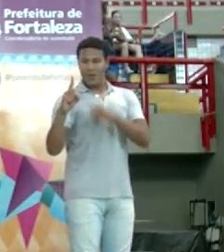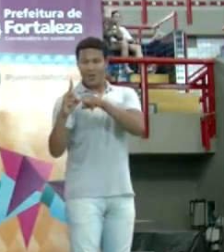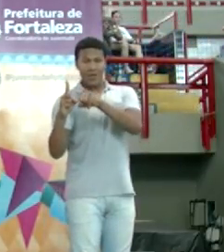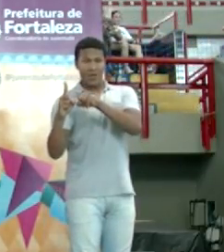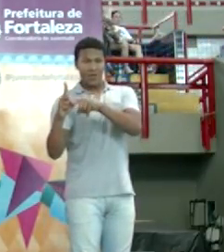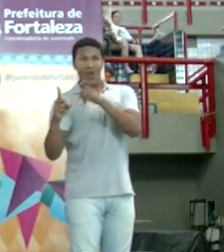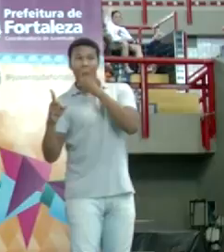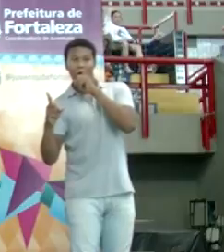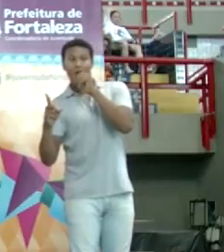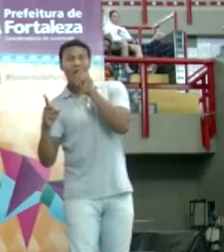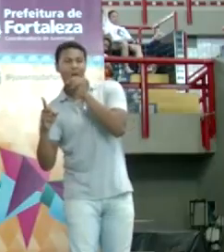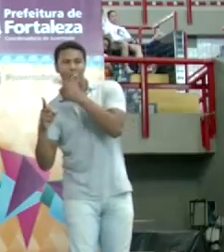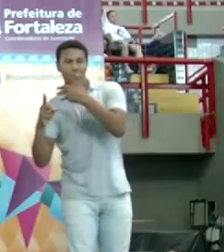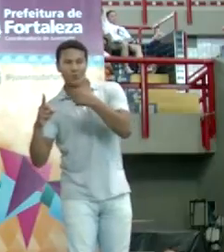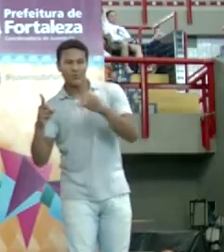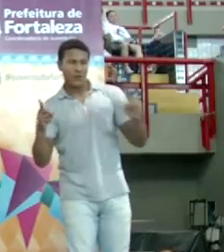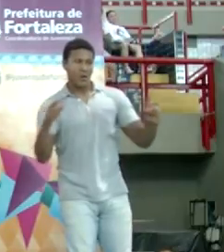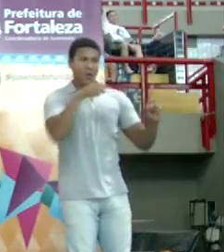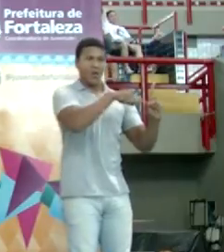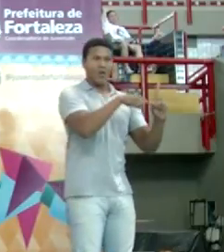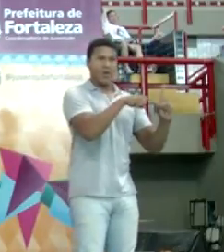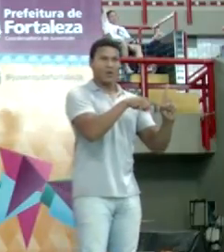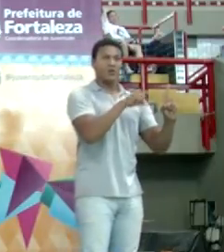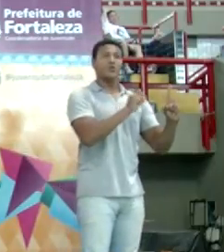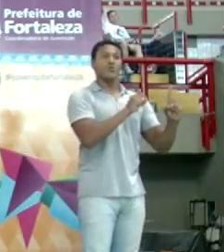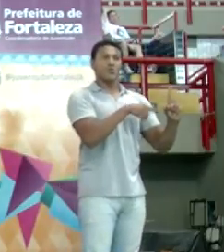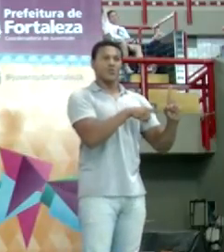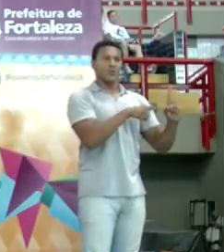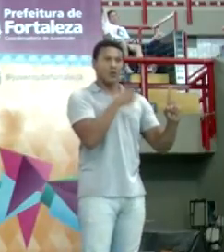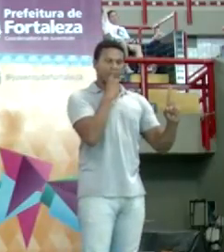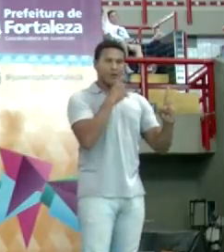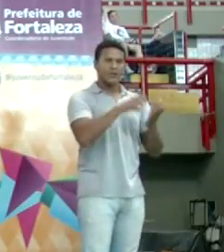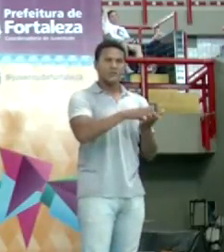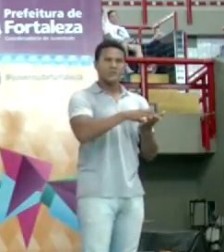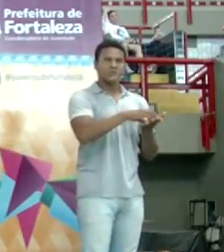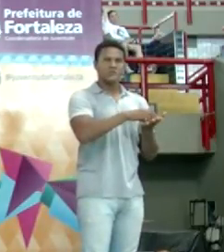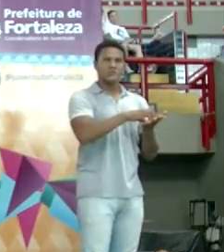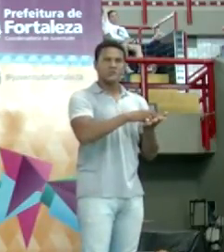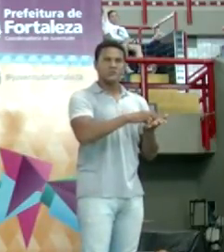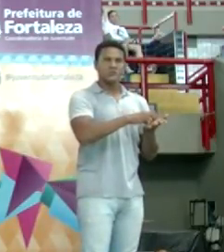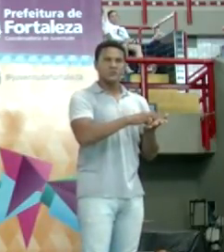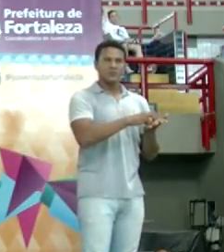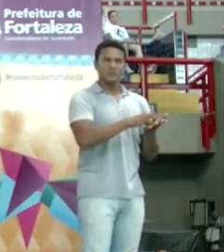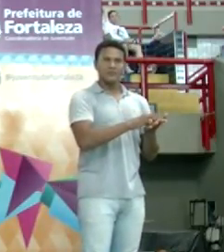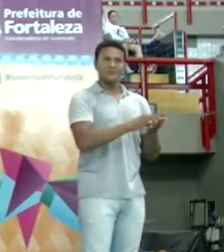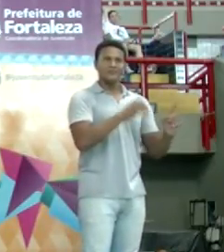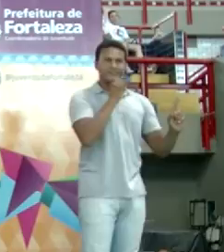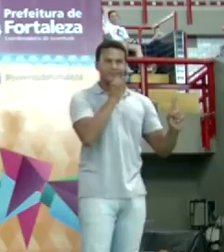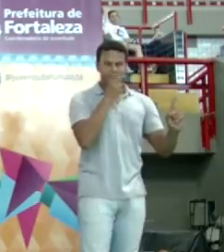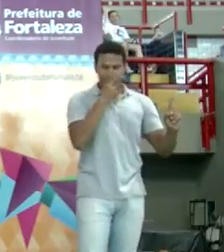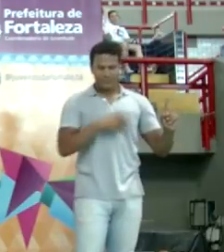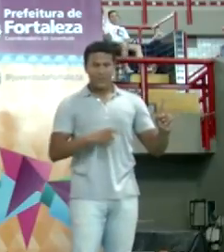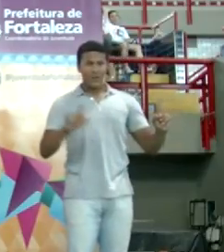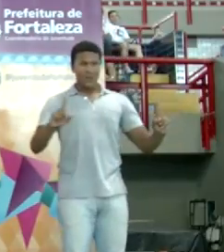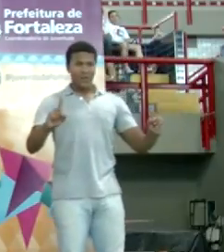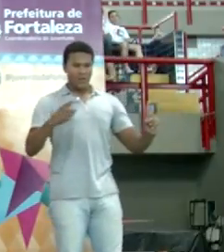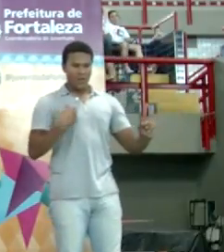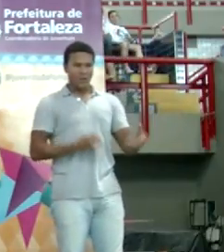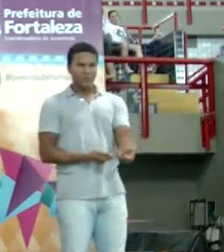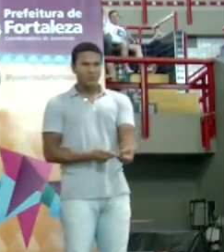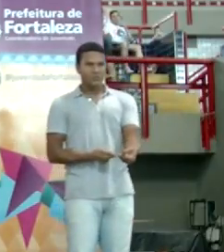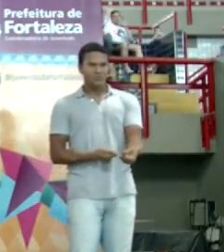áspero. Certo? Sabe o que, é que ela faz? Ela começa a andar para trás. E eu começo a deslizar para frente. É ou